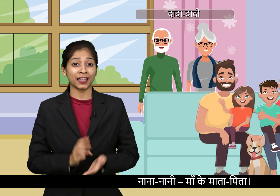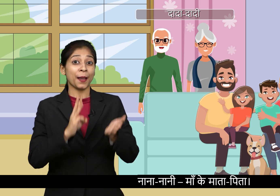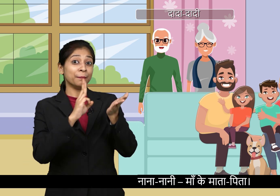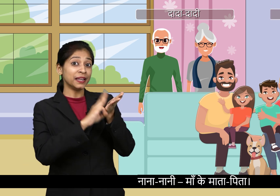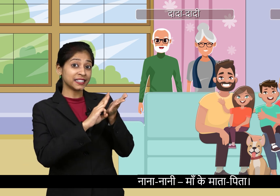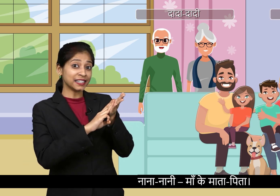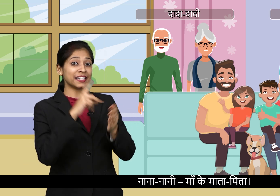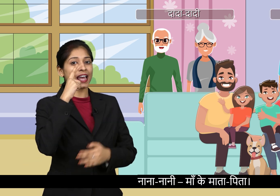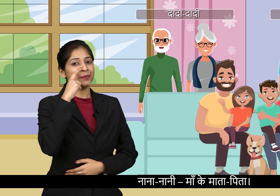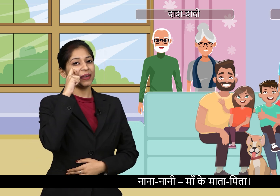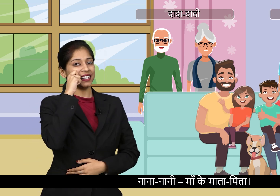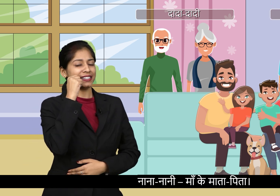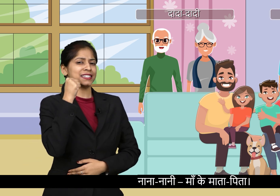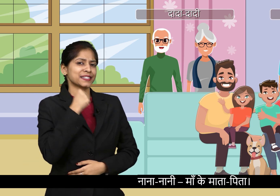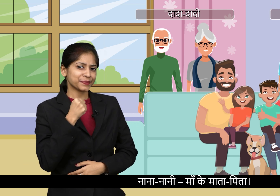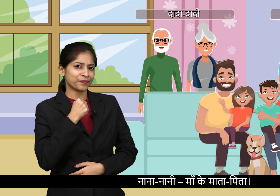नाना नानी यानी कि माँ के माता पिता।